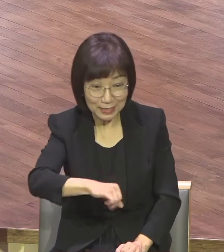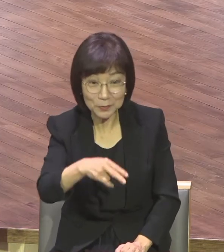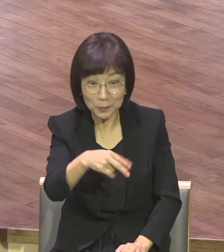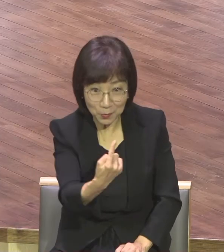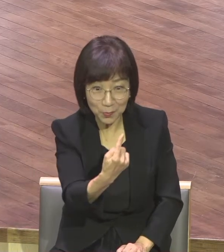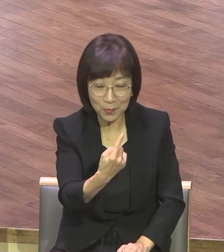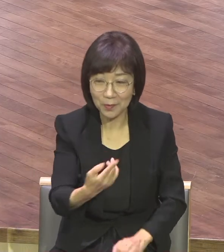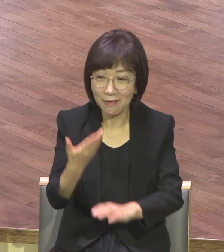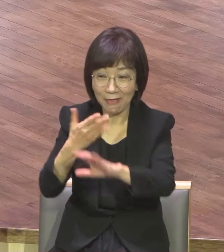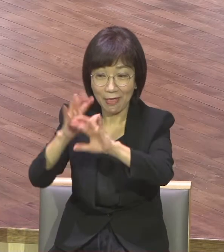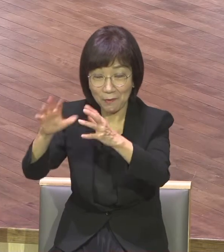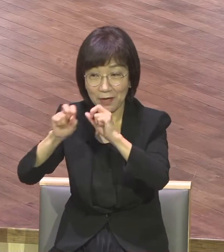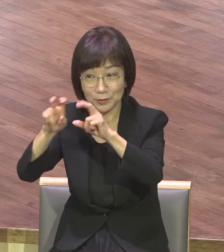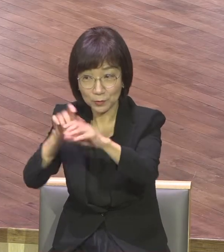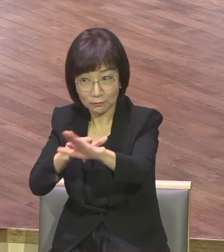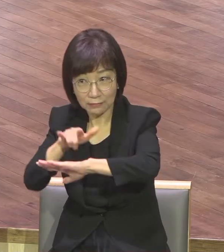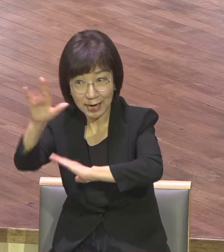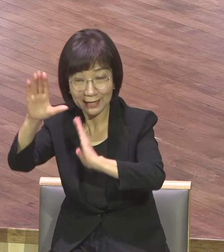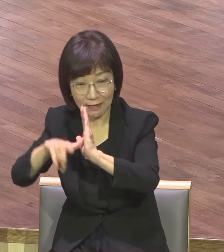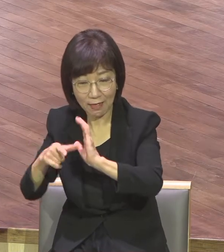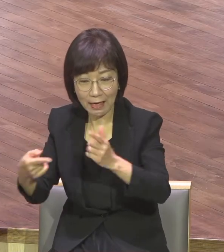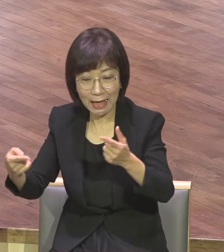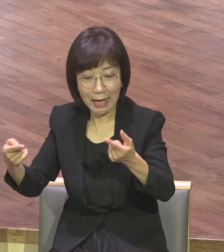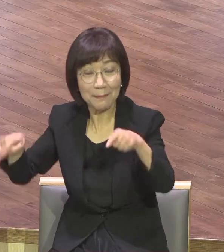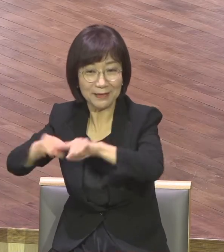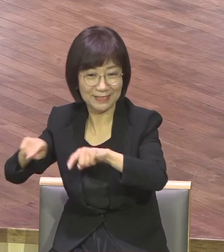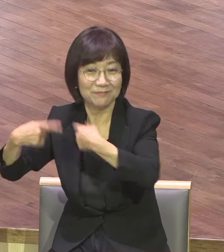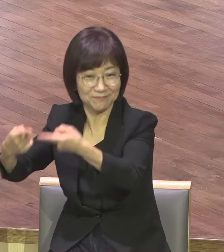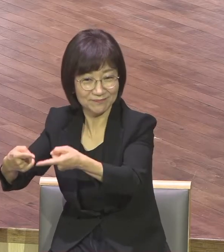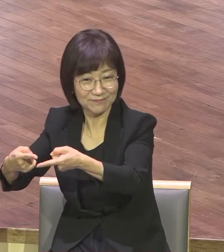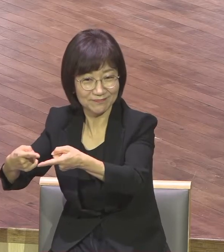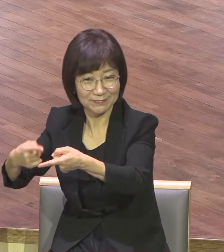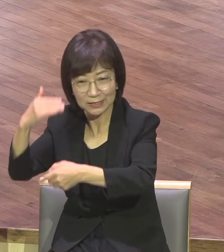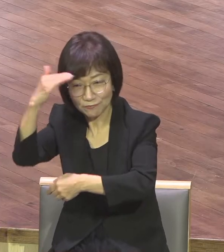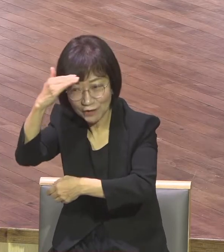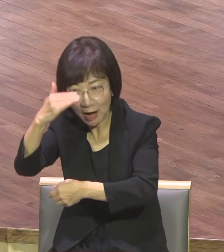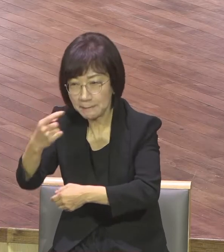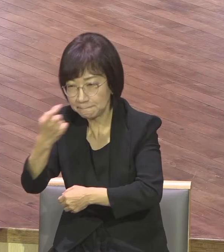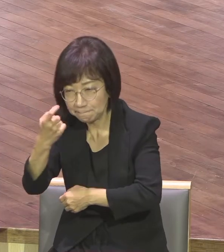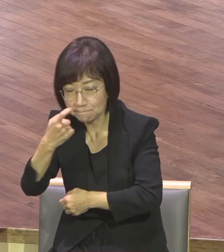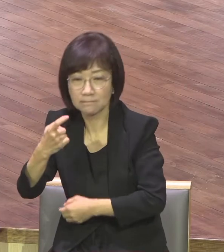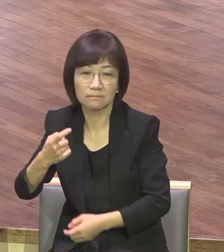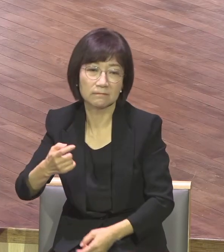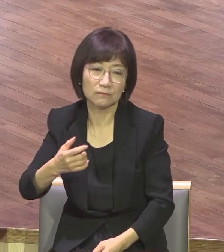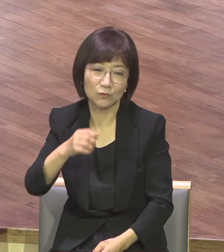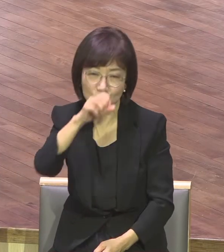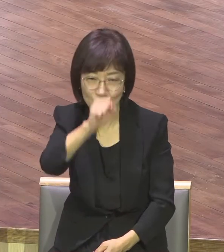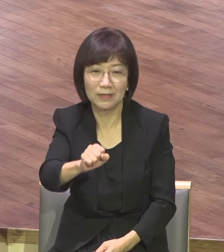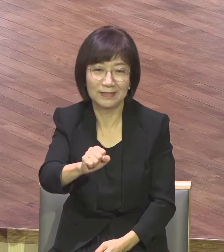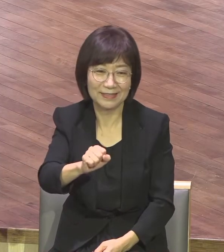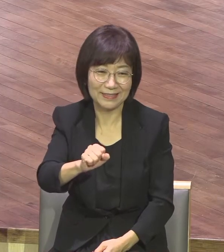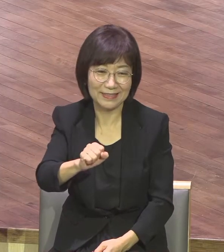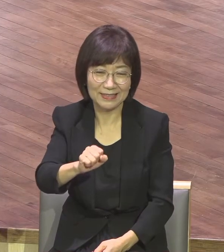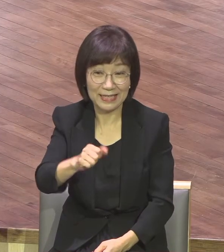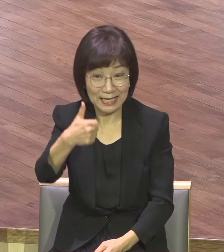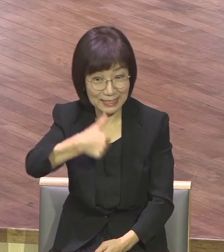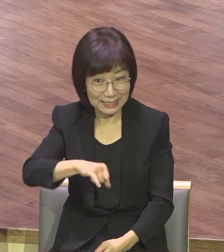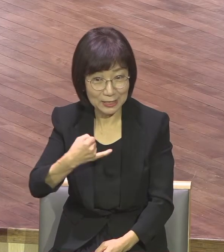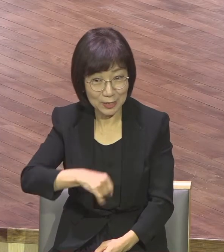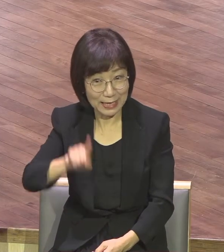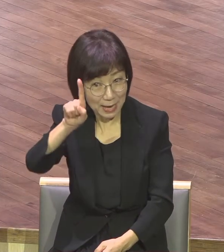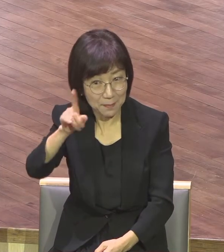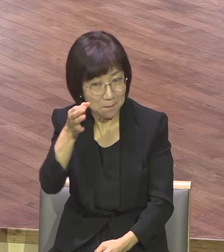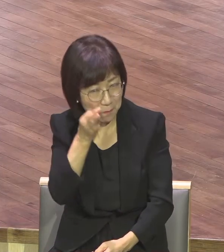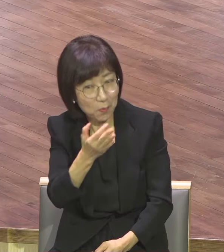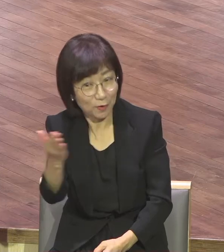이게 정말 세계보험 아니, 이게 말만 세복세복 떠들 것이 아니라 이게 세계보험이구나. 한 번만 보여주라, 한 번만. 자주